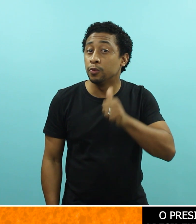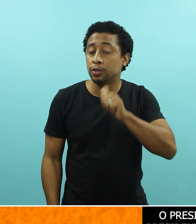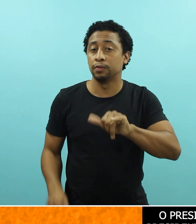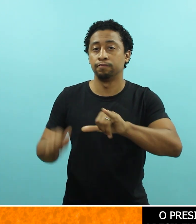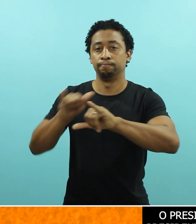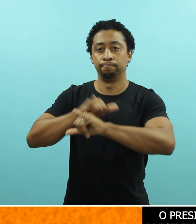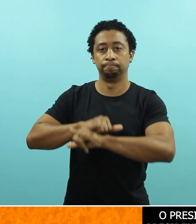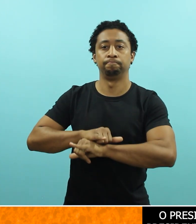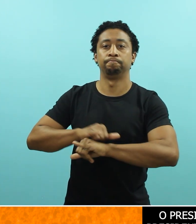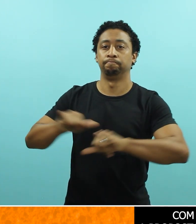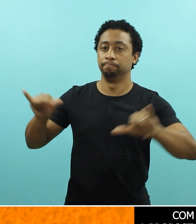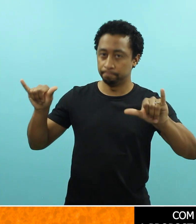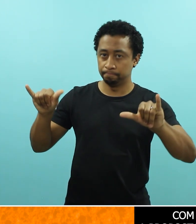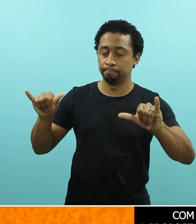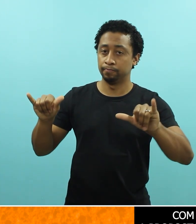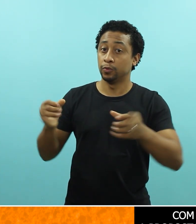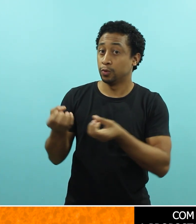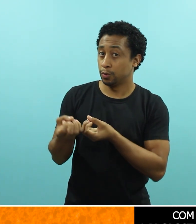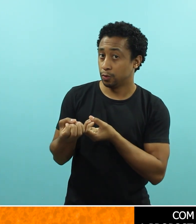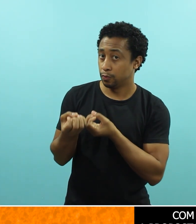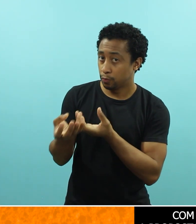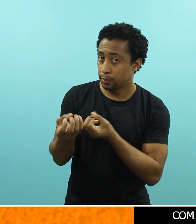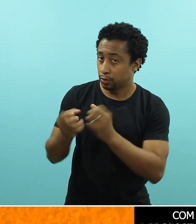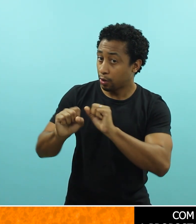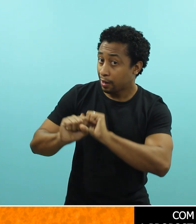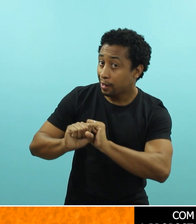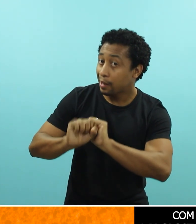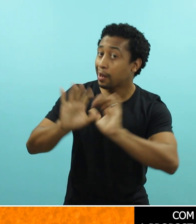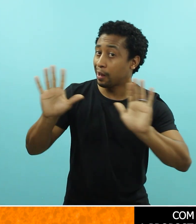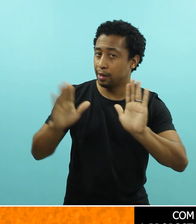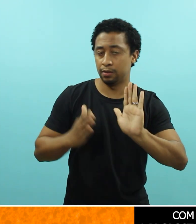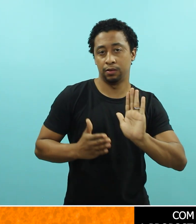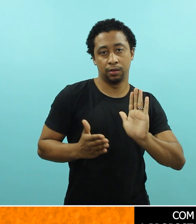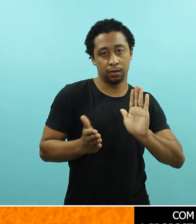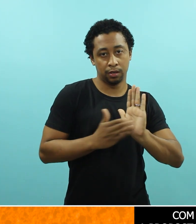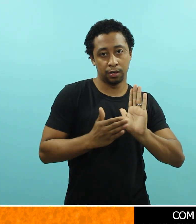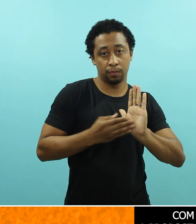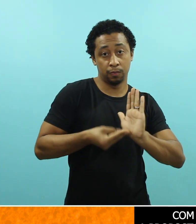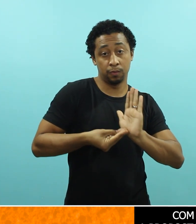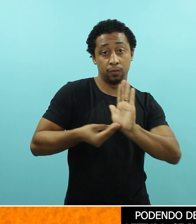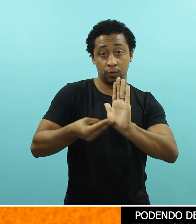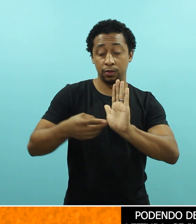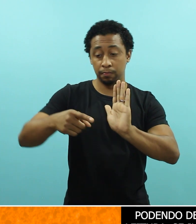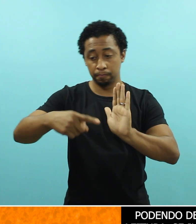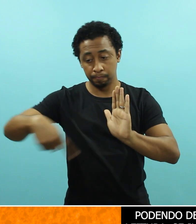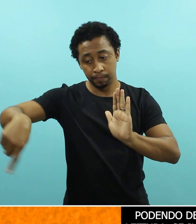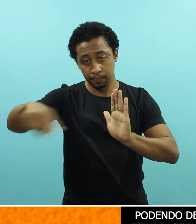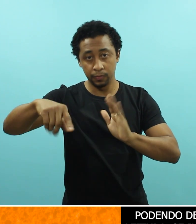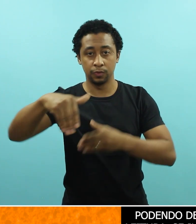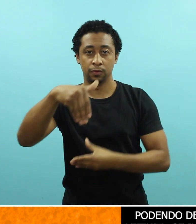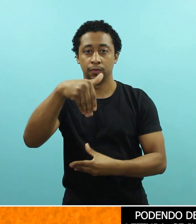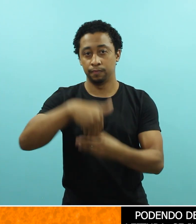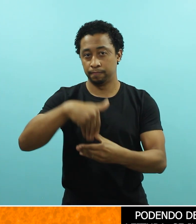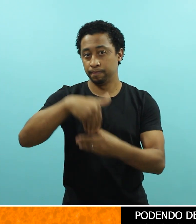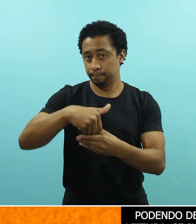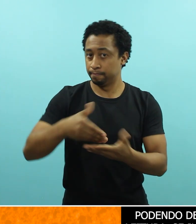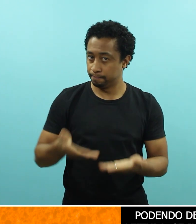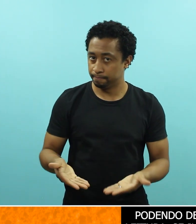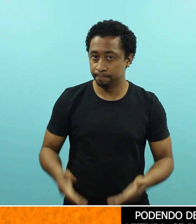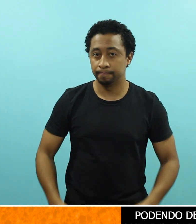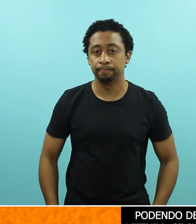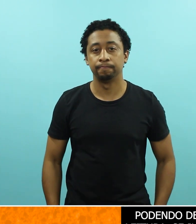presidenta anunciará com clareza a proposta a ser votada, podendo determinar a